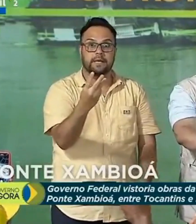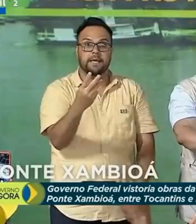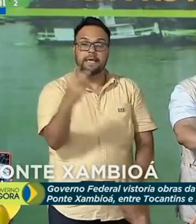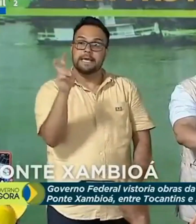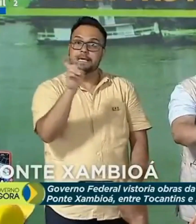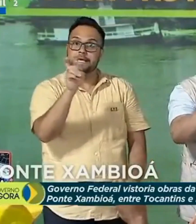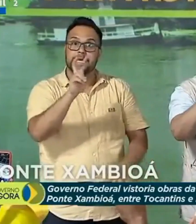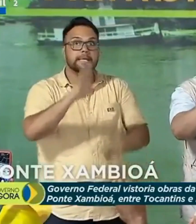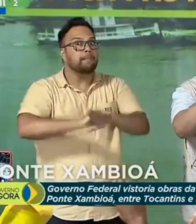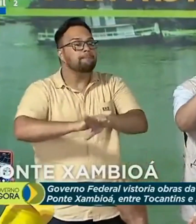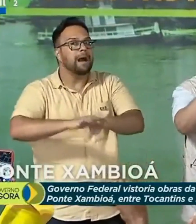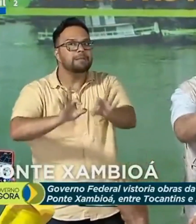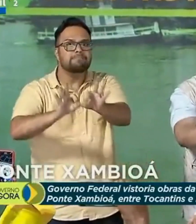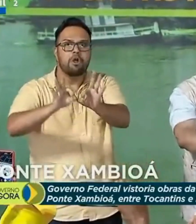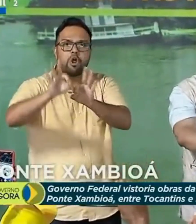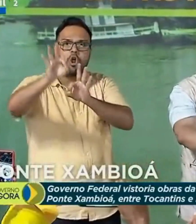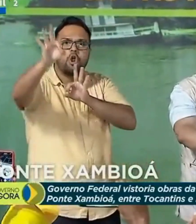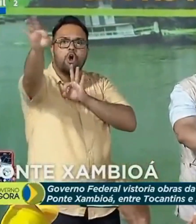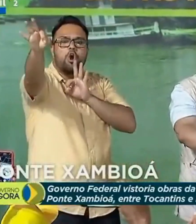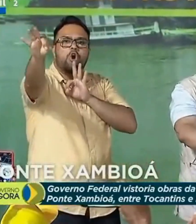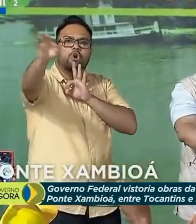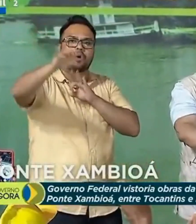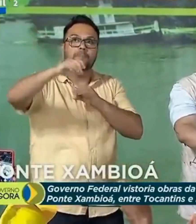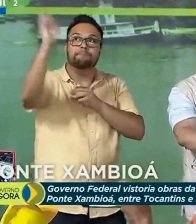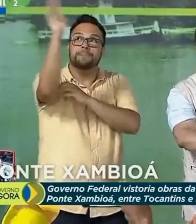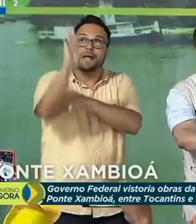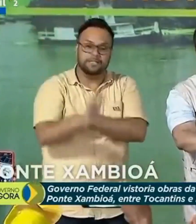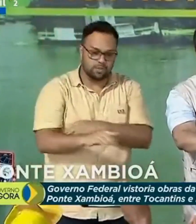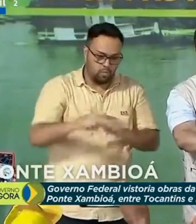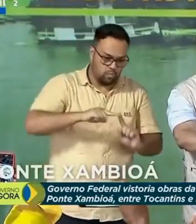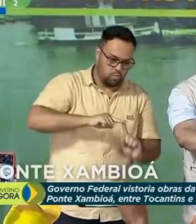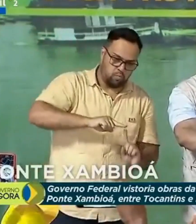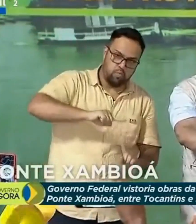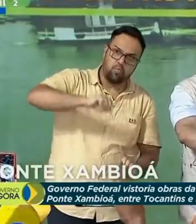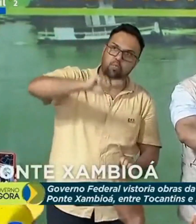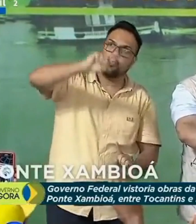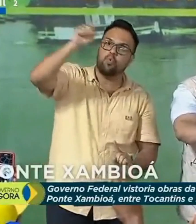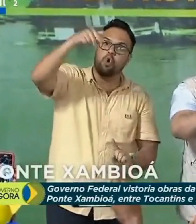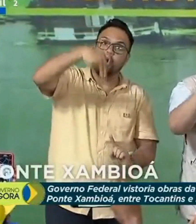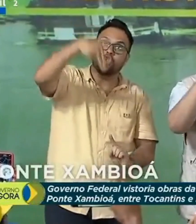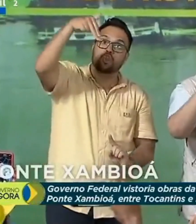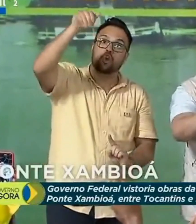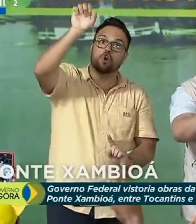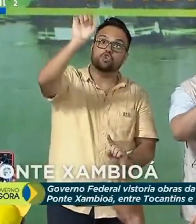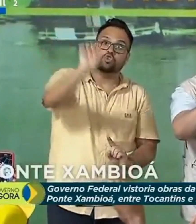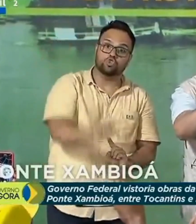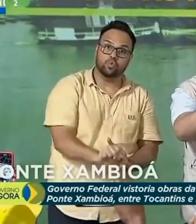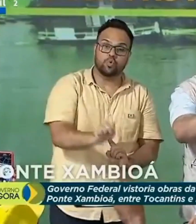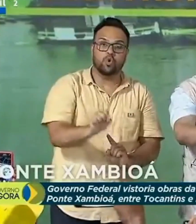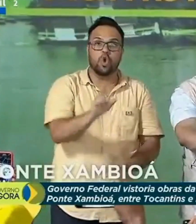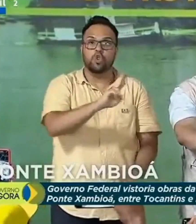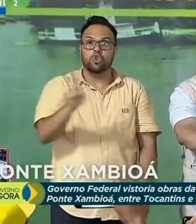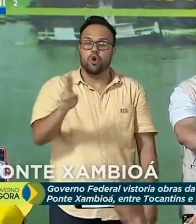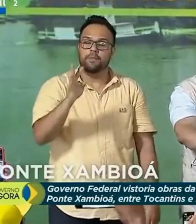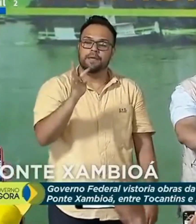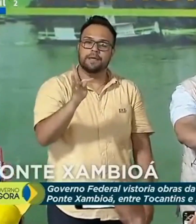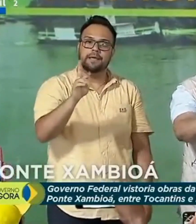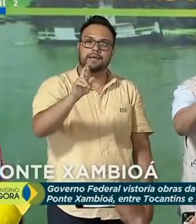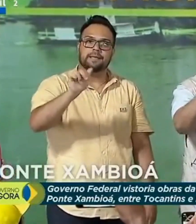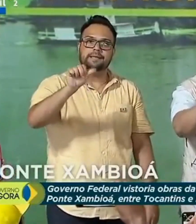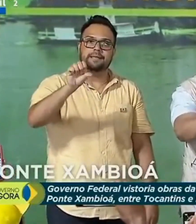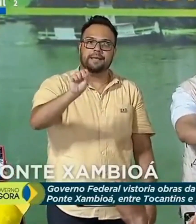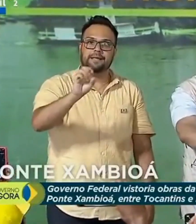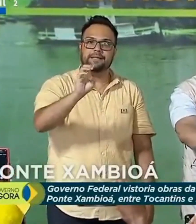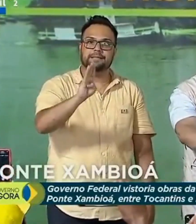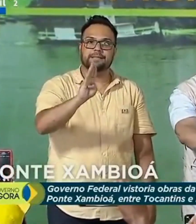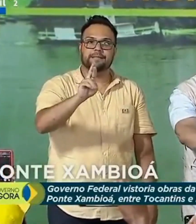do Brasil. Corta o Brasil de norte a sul. E não por acaso recebeu o nome de Transbrasiliana,